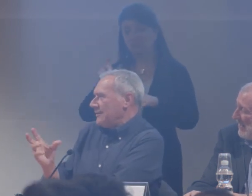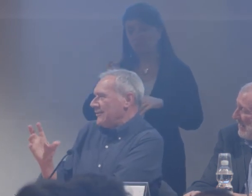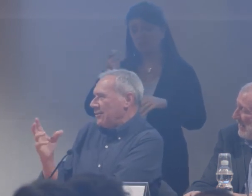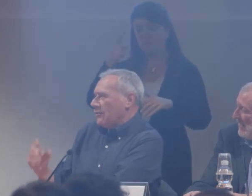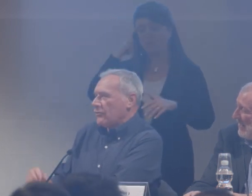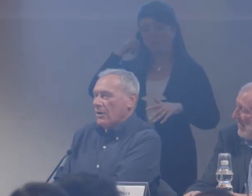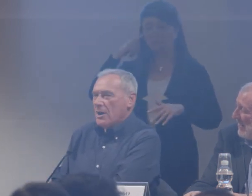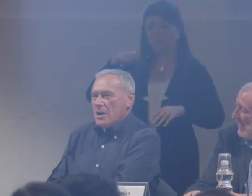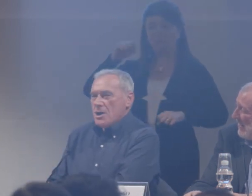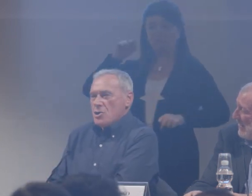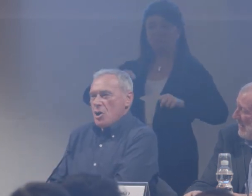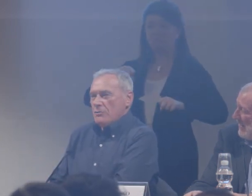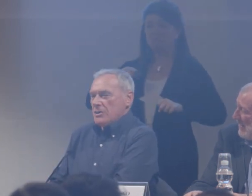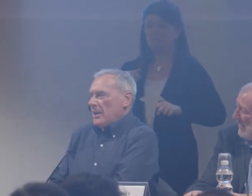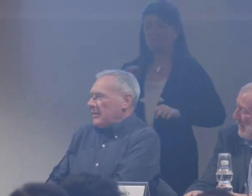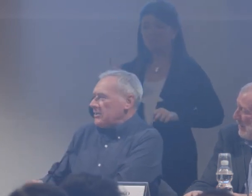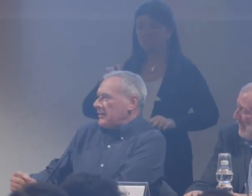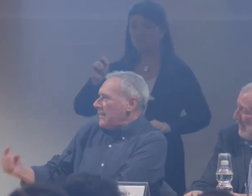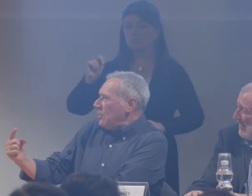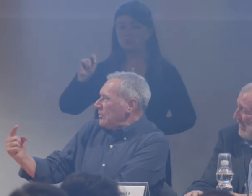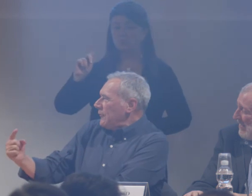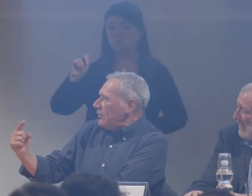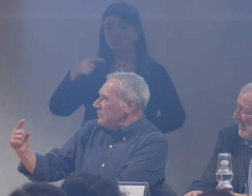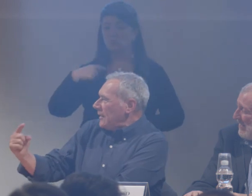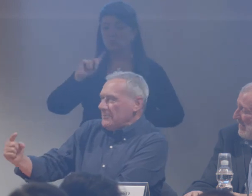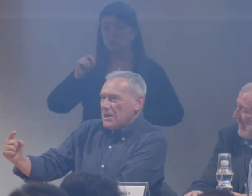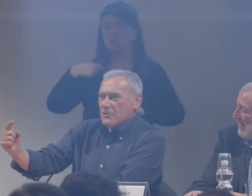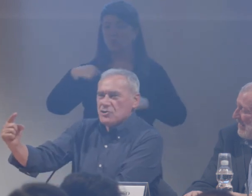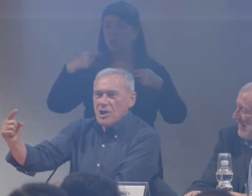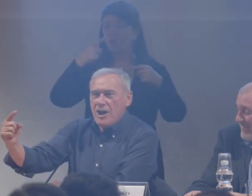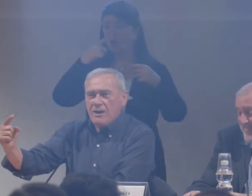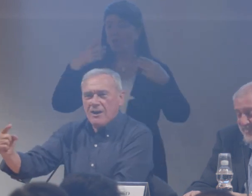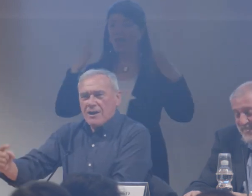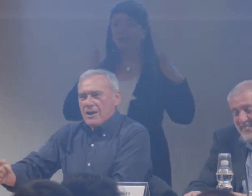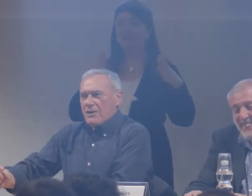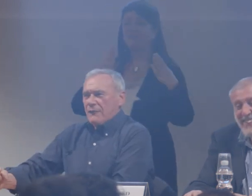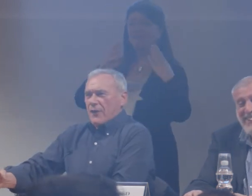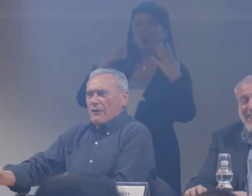patriottico, destrosso: non ne arretreremo di fronte alle minacce,